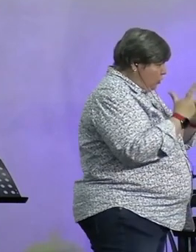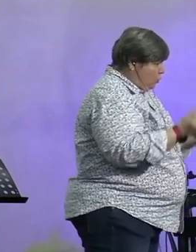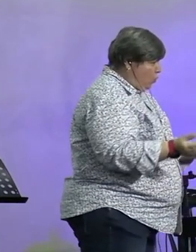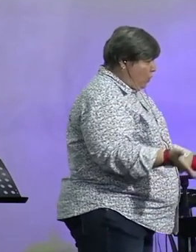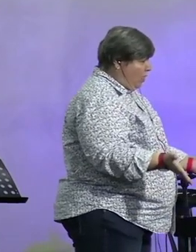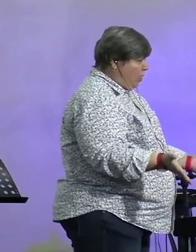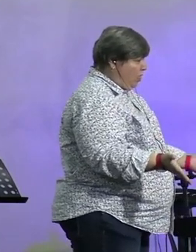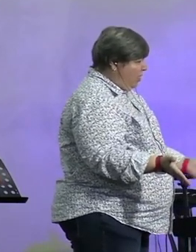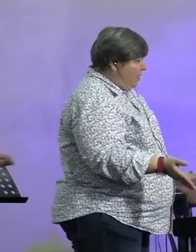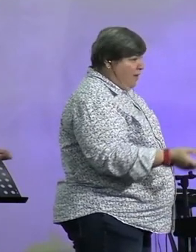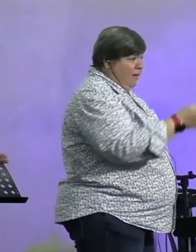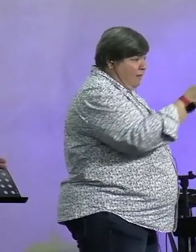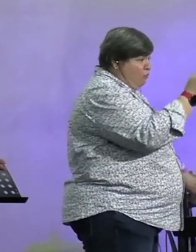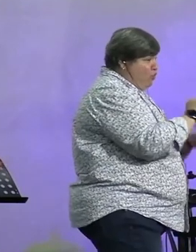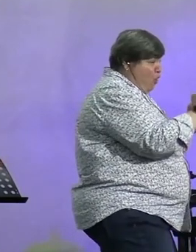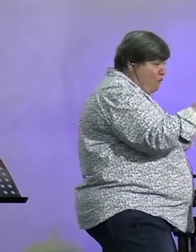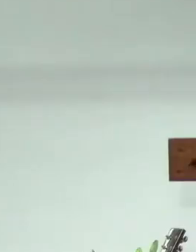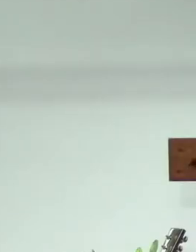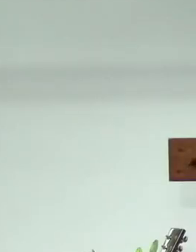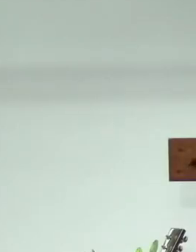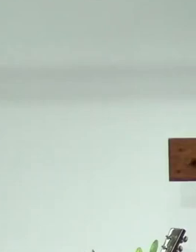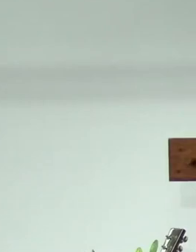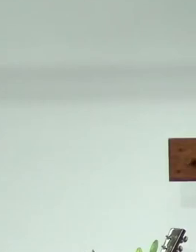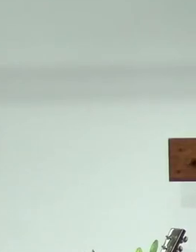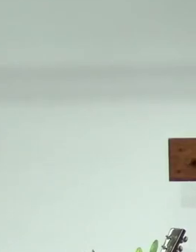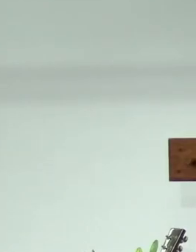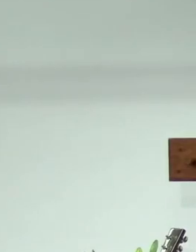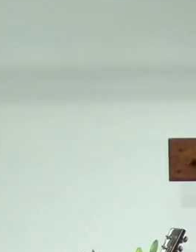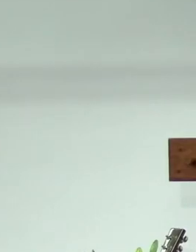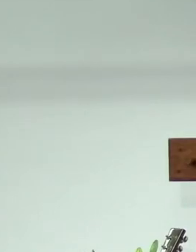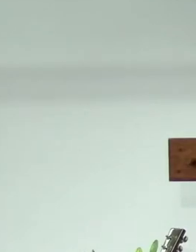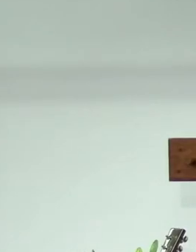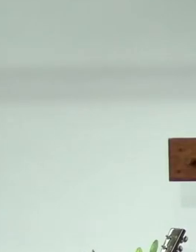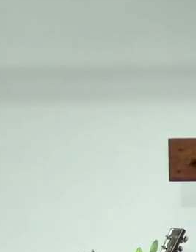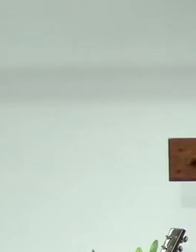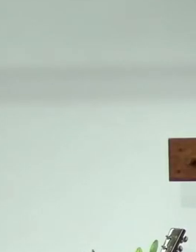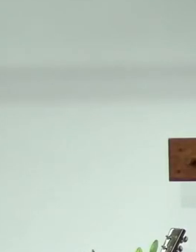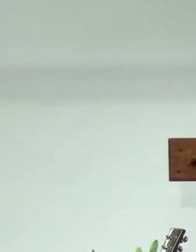mense hê. Die Here verwag, hoe gaan ons hulle anders wys wie is Jesus? Dit gaan ons nie meer oor my nie. Dit gaan ons oor die Here.